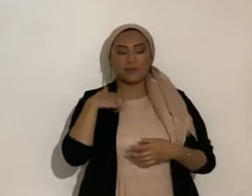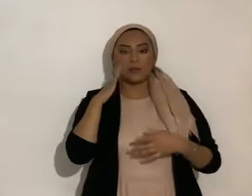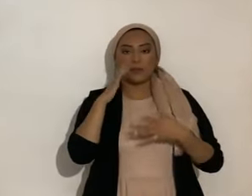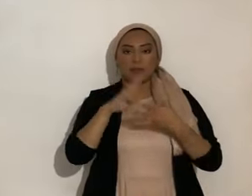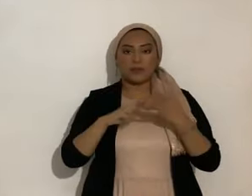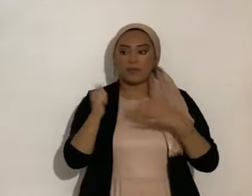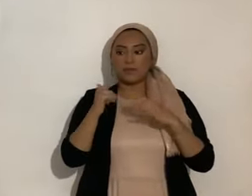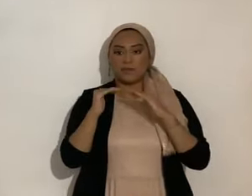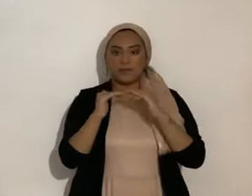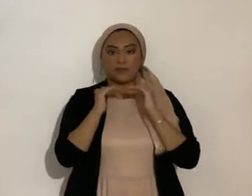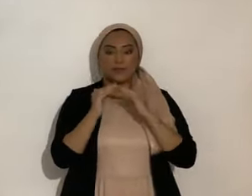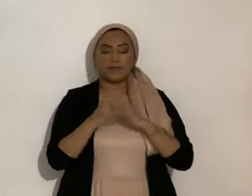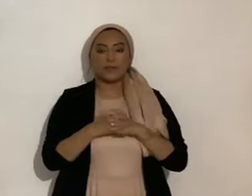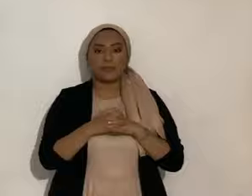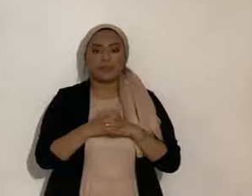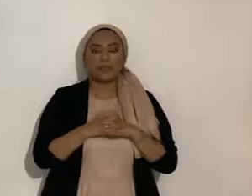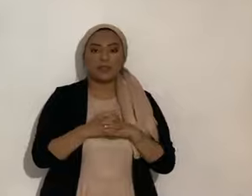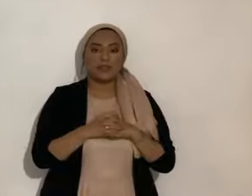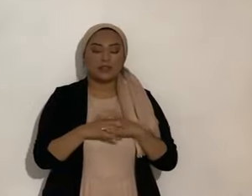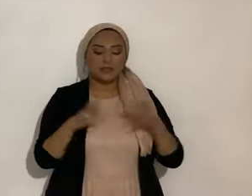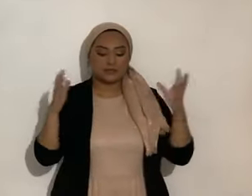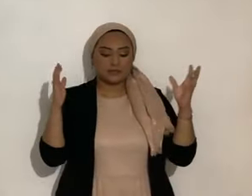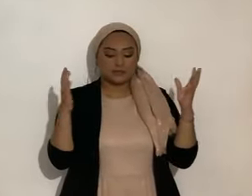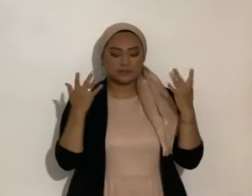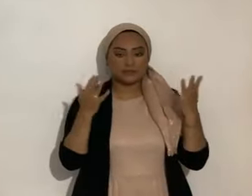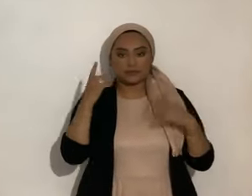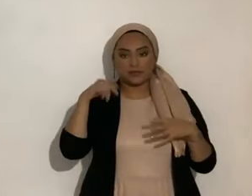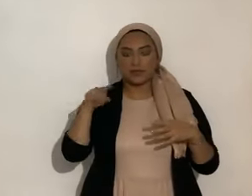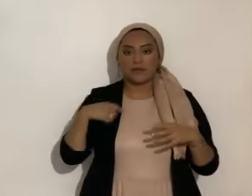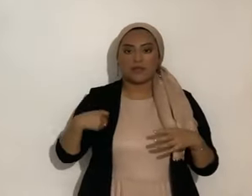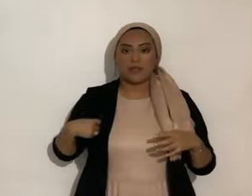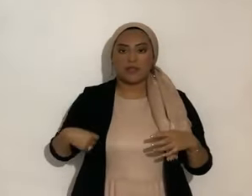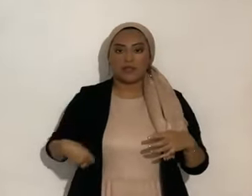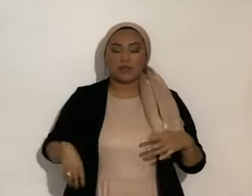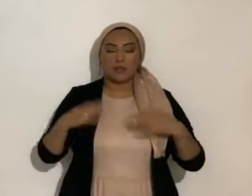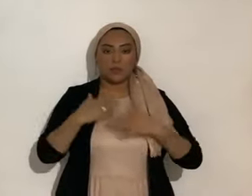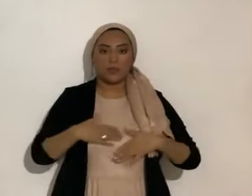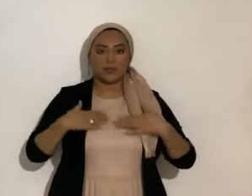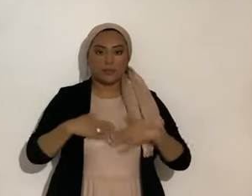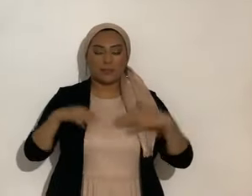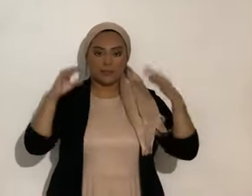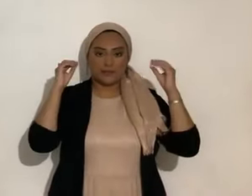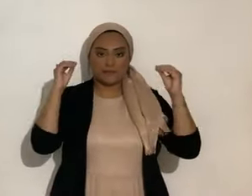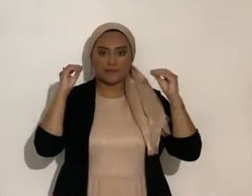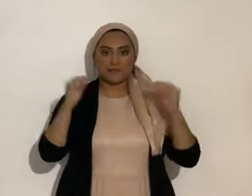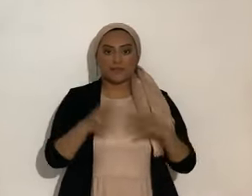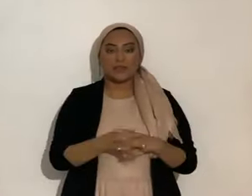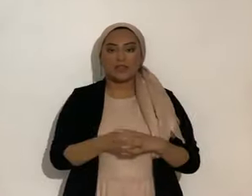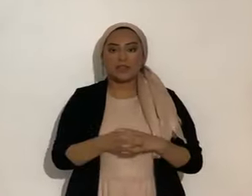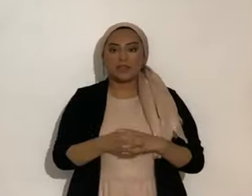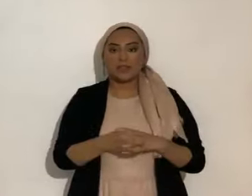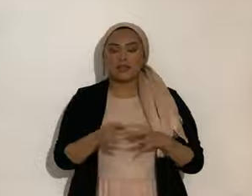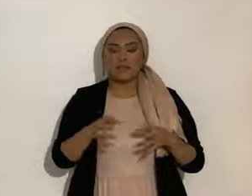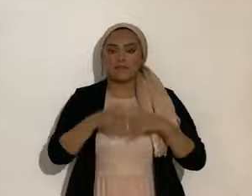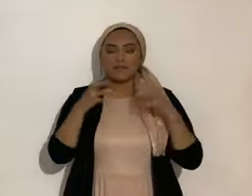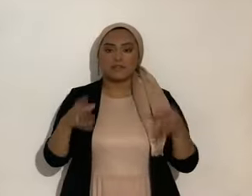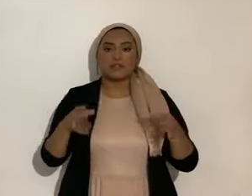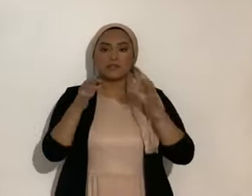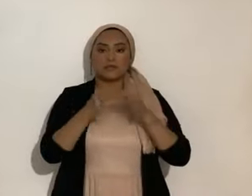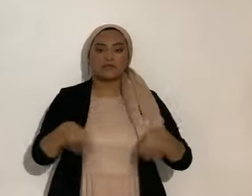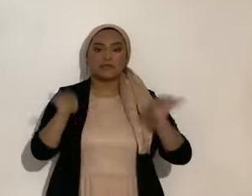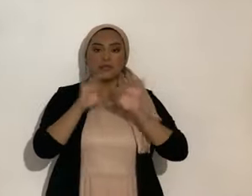leerlo todos seguidos a una sola voz. Los espero unos segunditos, nos vamos a gozar la administración. Esta es muy